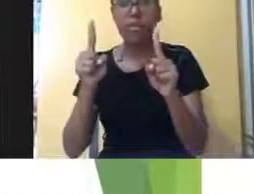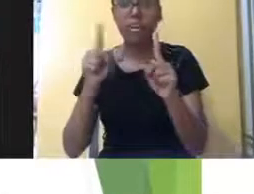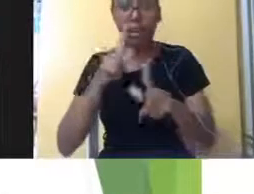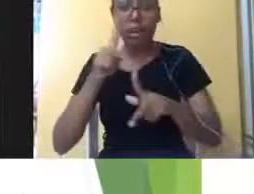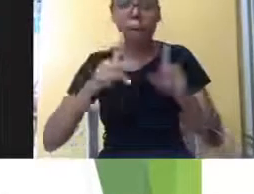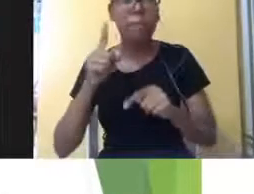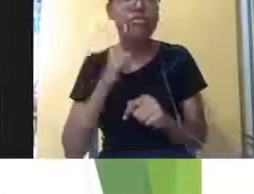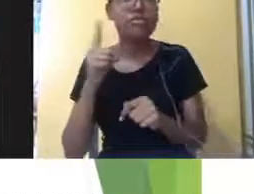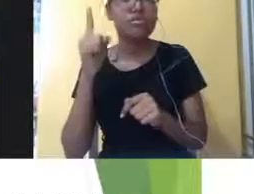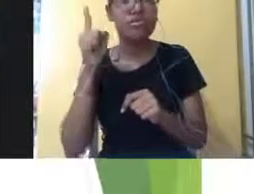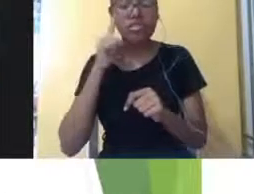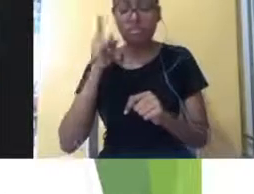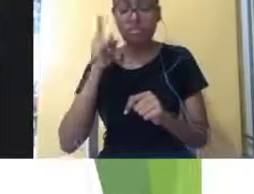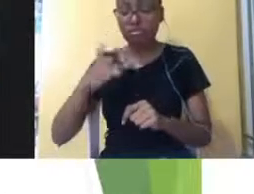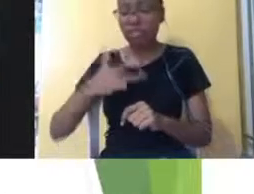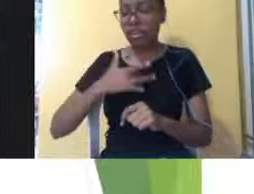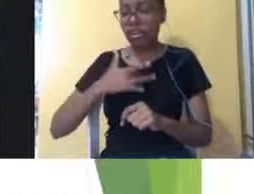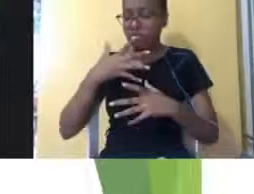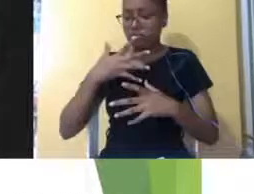históricamente van transmitiendo